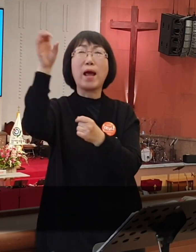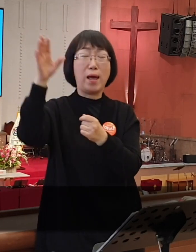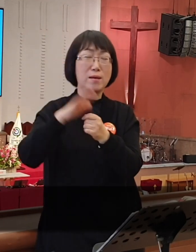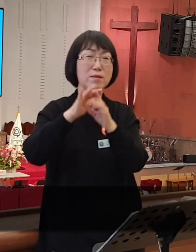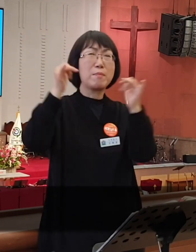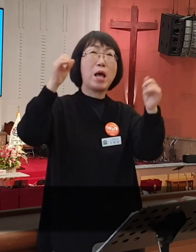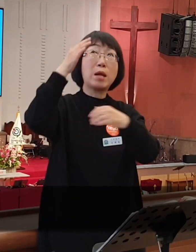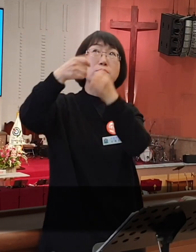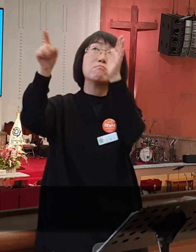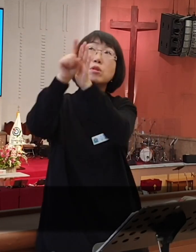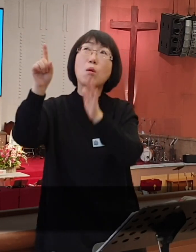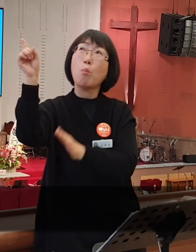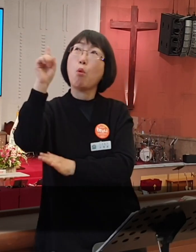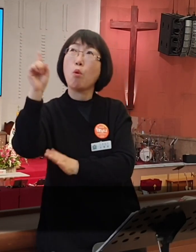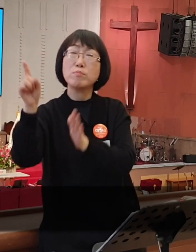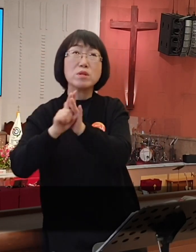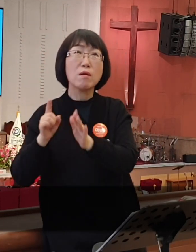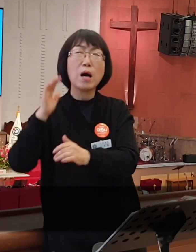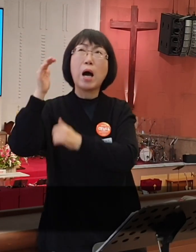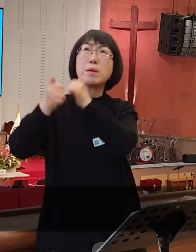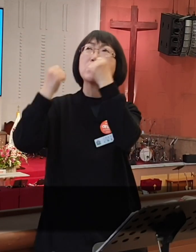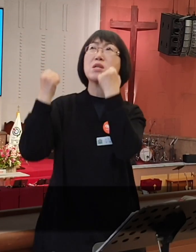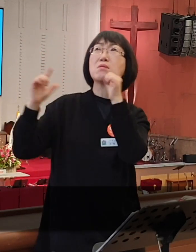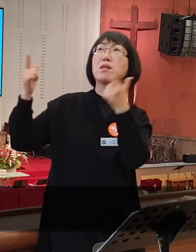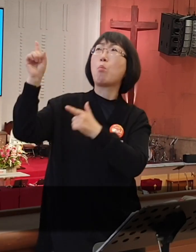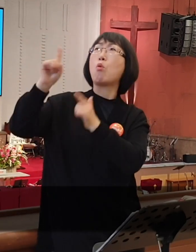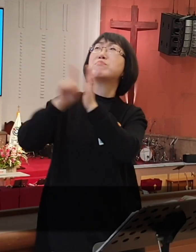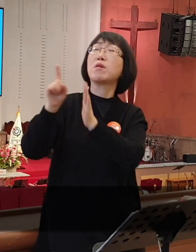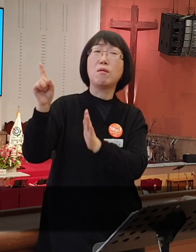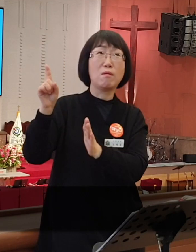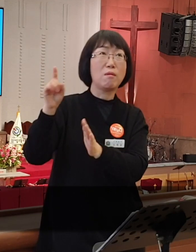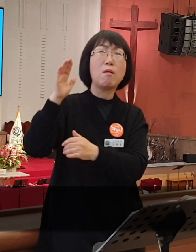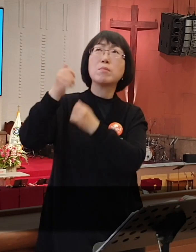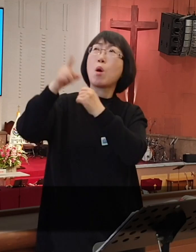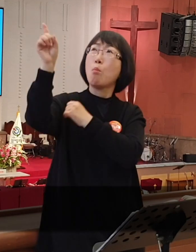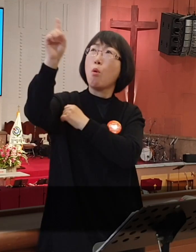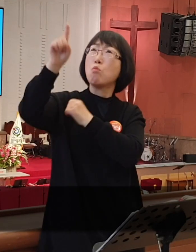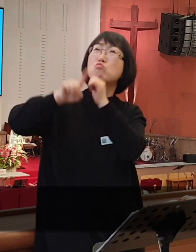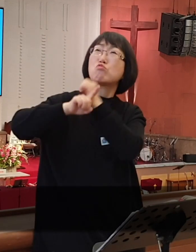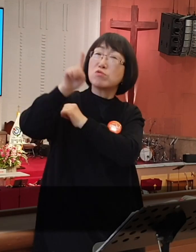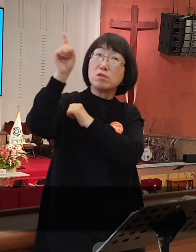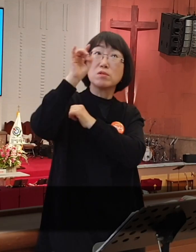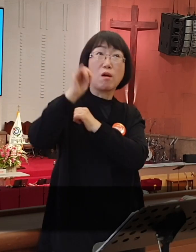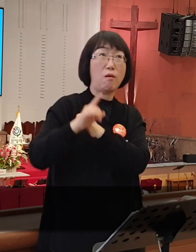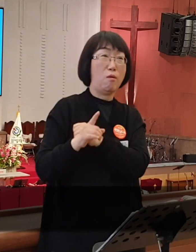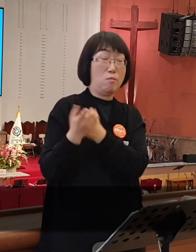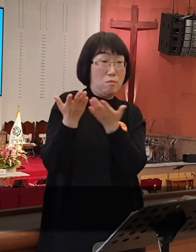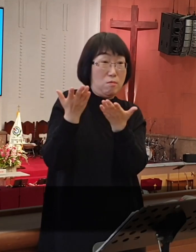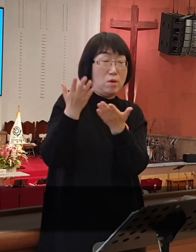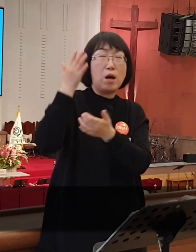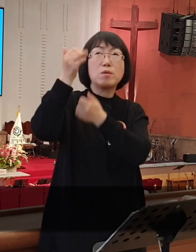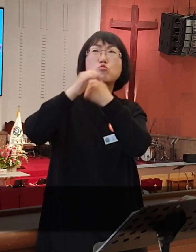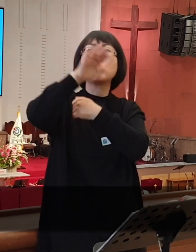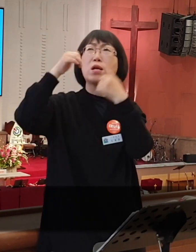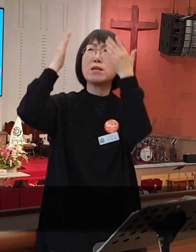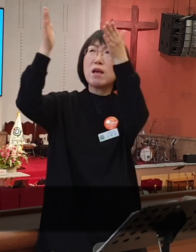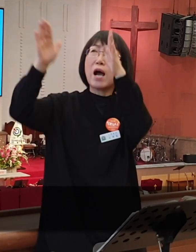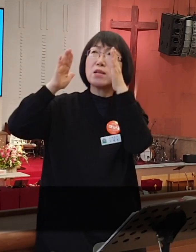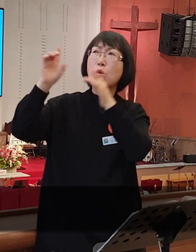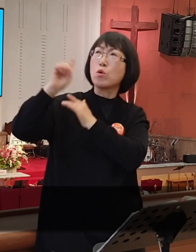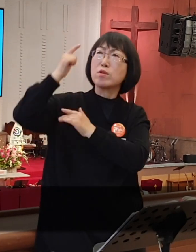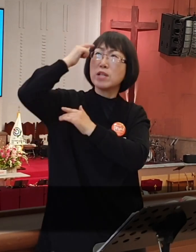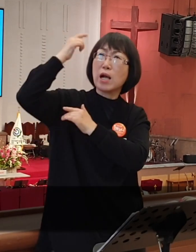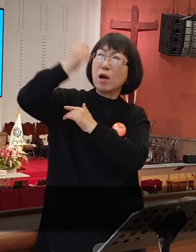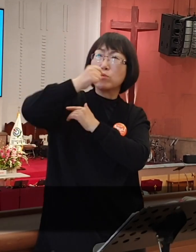얘기합니다. 하나님 믿어라? 뭘 믿습니까? 하나님 안 계시는데. 하나님이 무슨 뜻이 있으신데. 하나님이 우리를 향해서 어떤